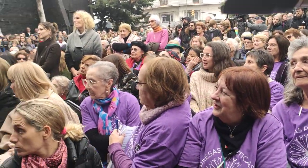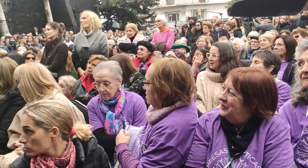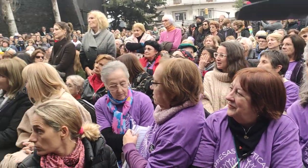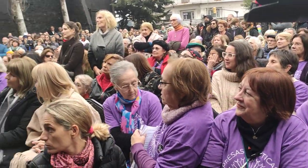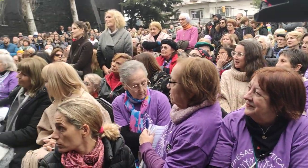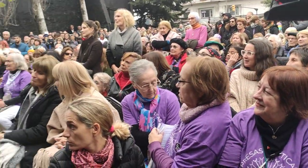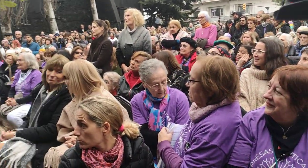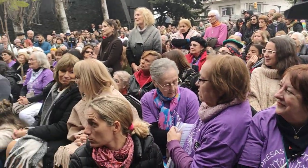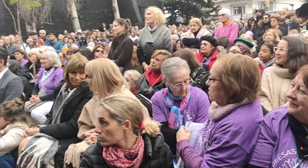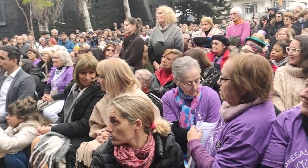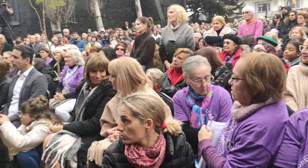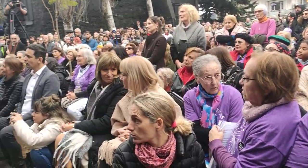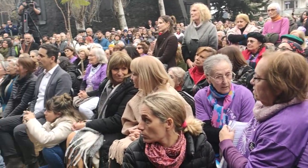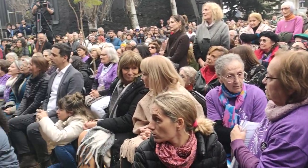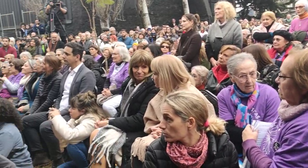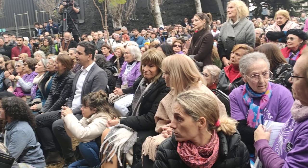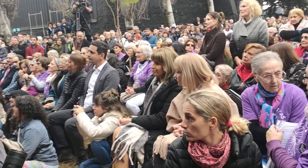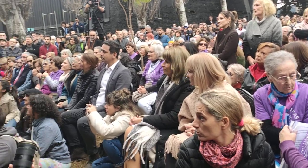Y nos los escribieron